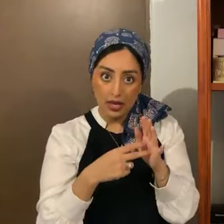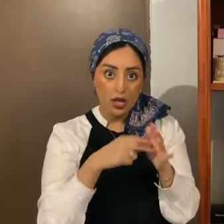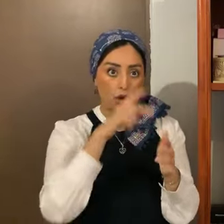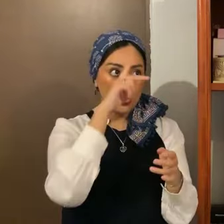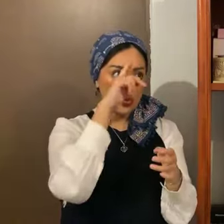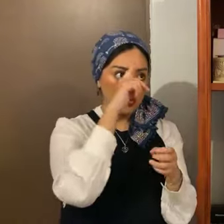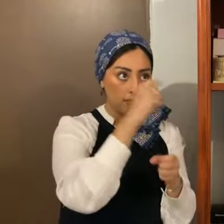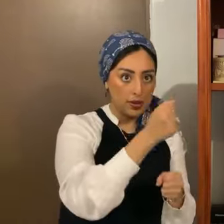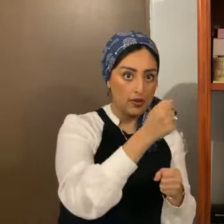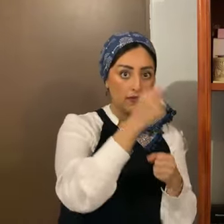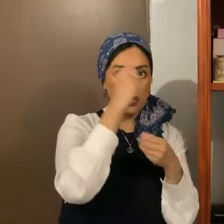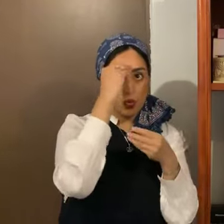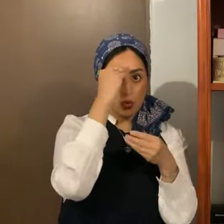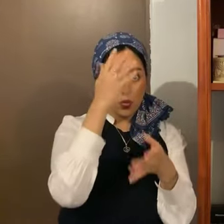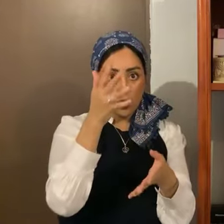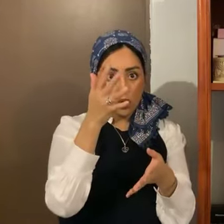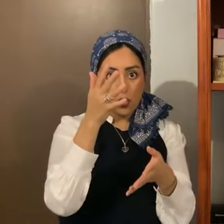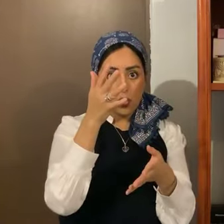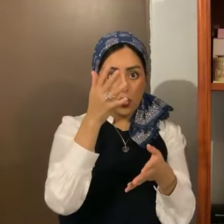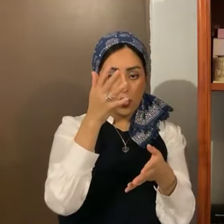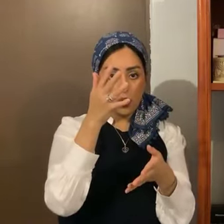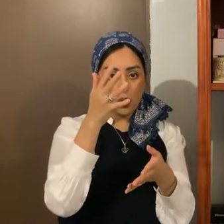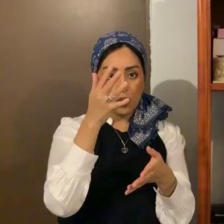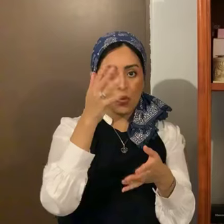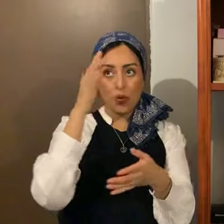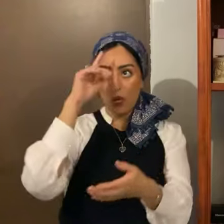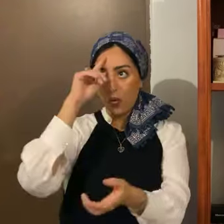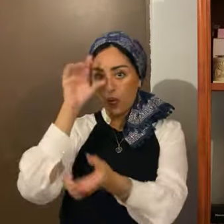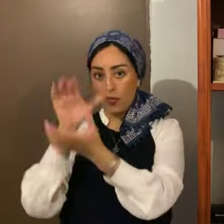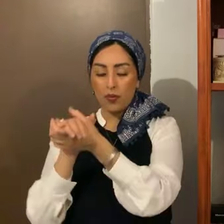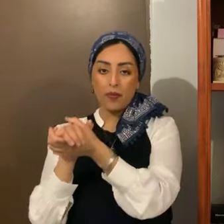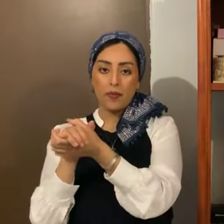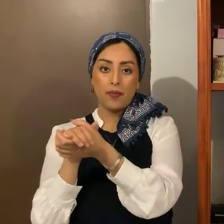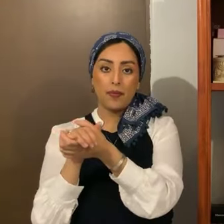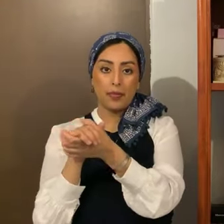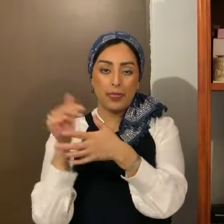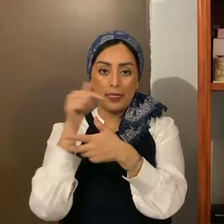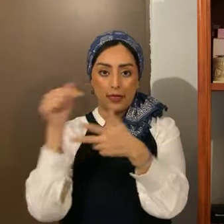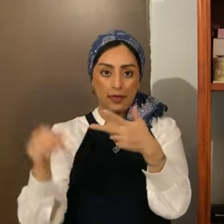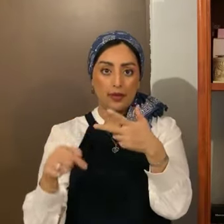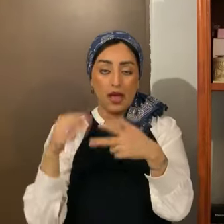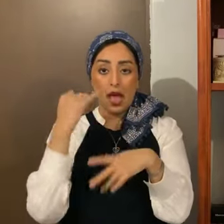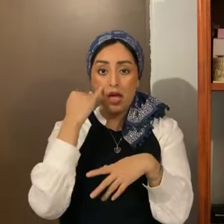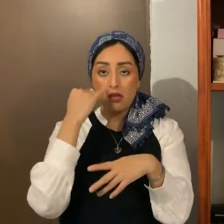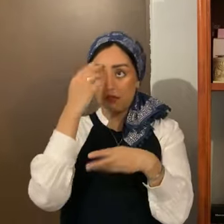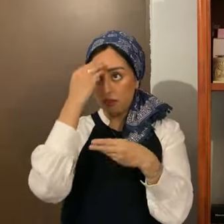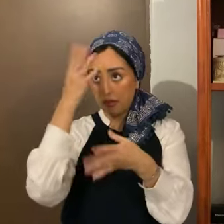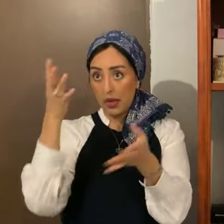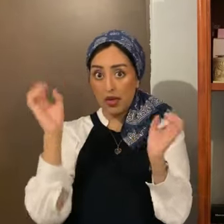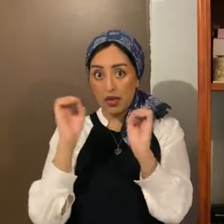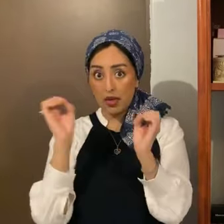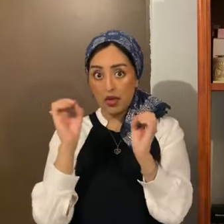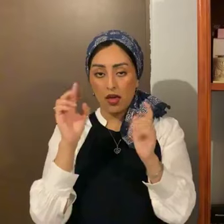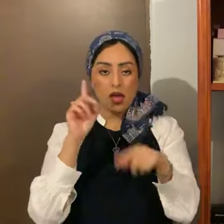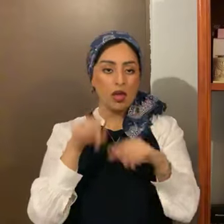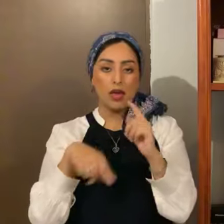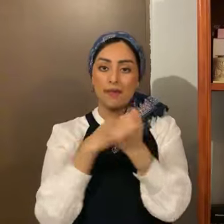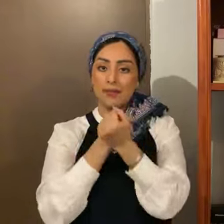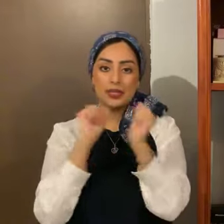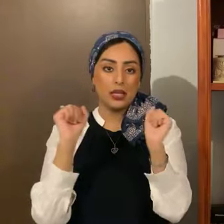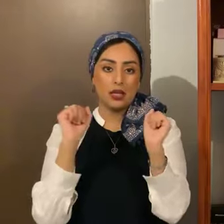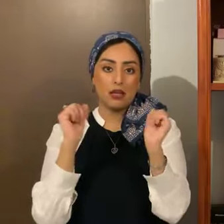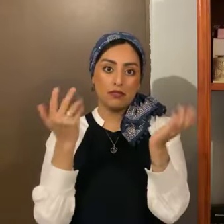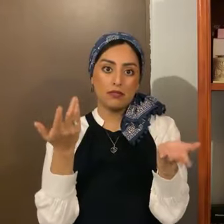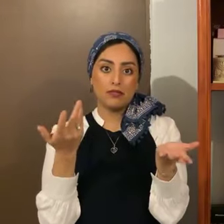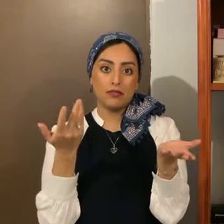obedecer. Creer, confiar. De eso se trata este salmo. Y obedecer. El que no obedece a Yahweh no se salva. No